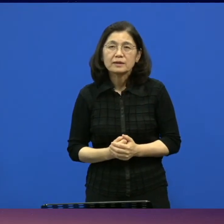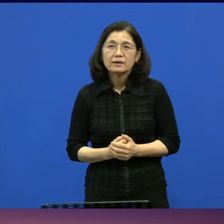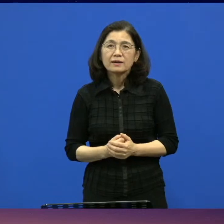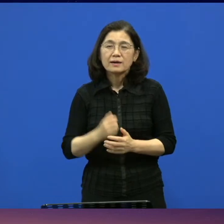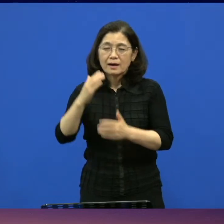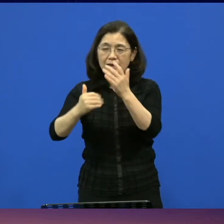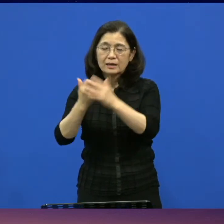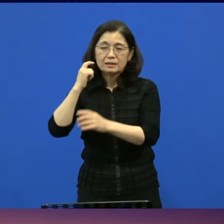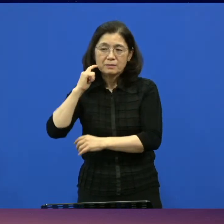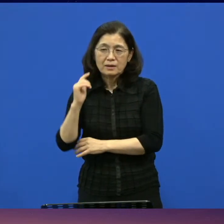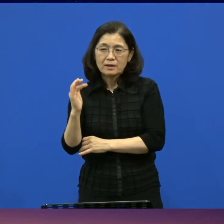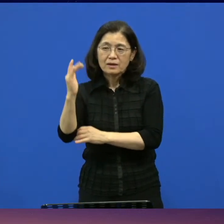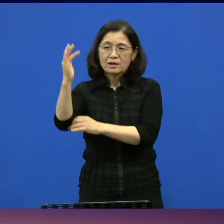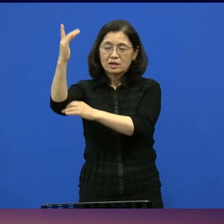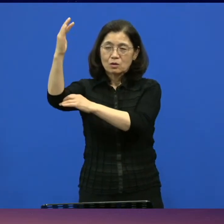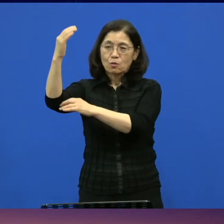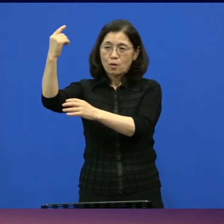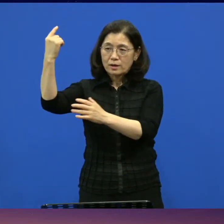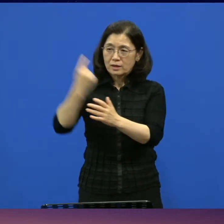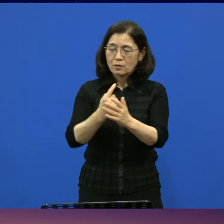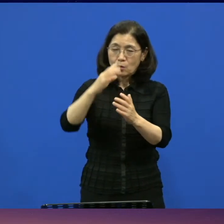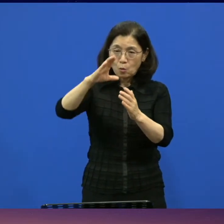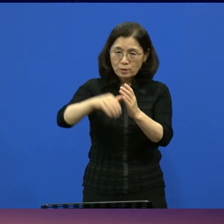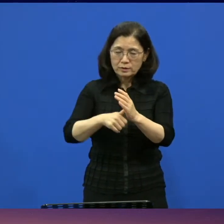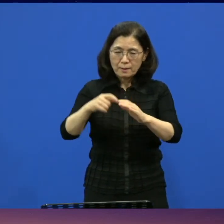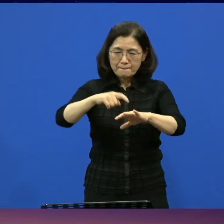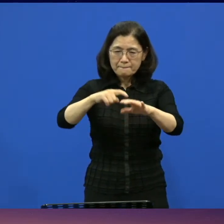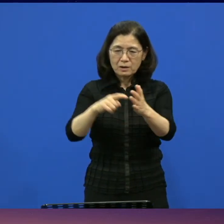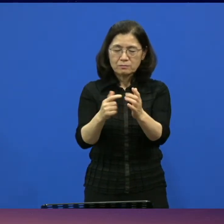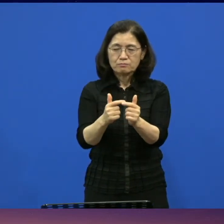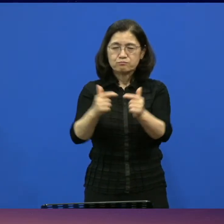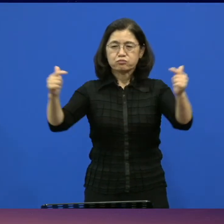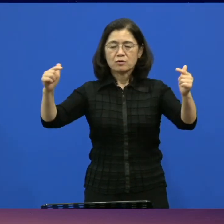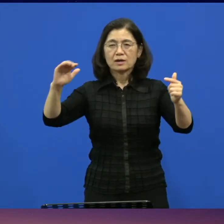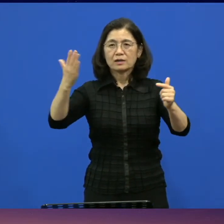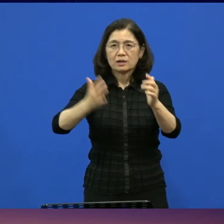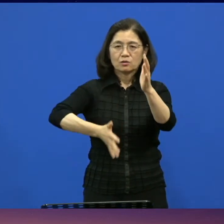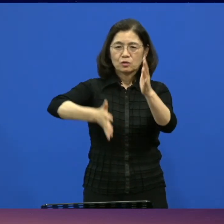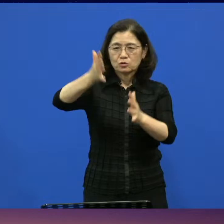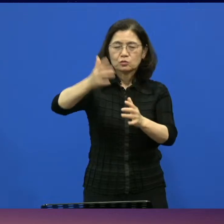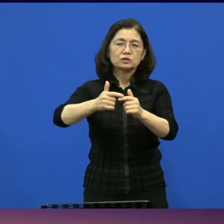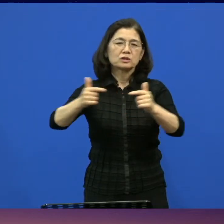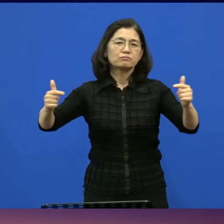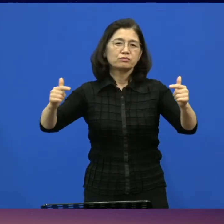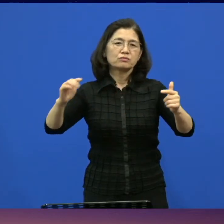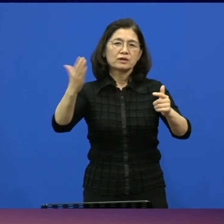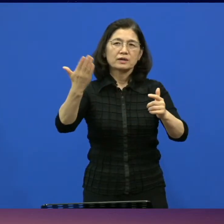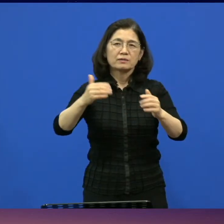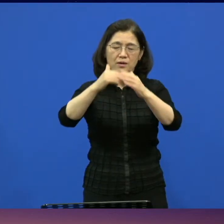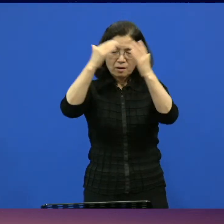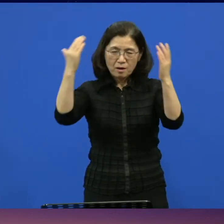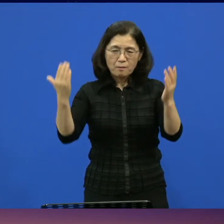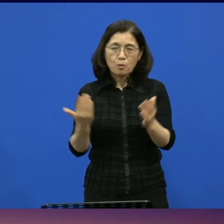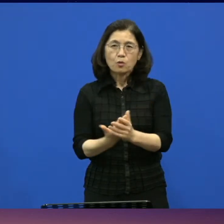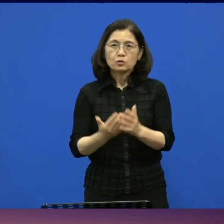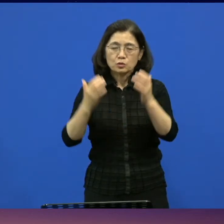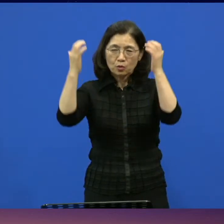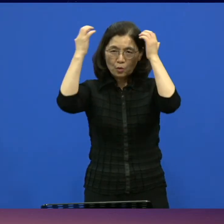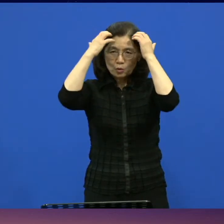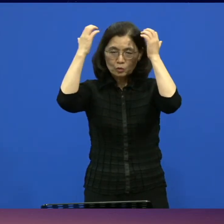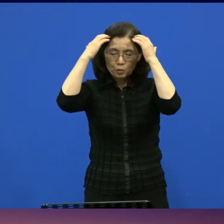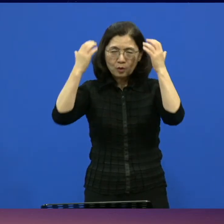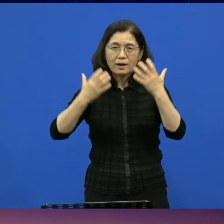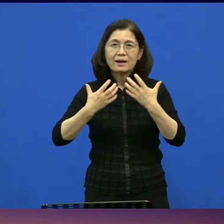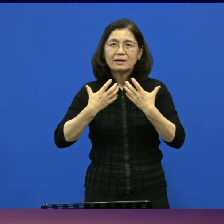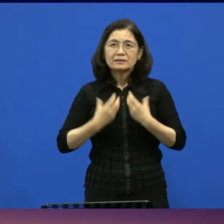하면 서체만 지나가도 심령에 부흥이 일어나고 그 도시에 부흥이 일어난다고 그러는 거죠. 모든 위기와 시련과 고통과